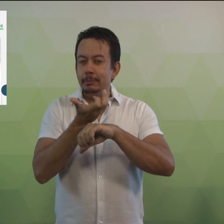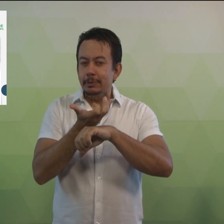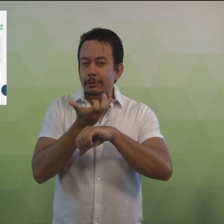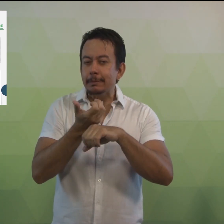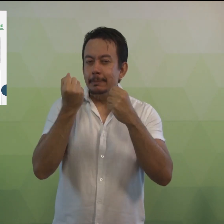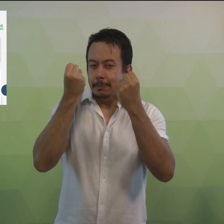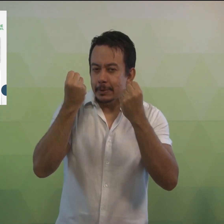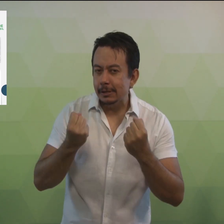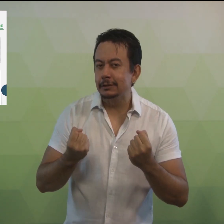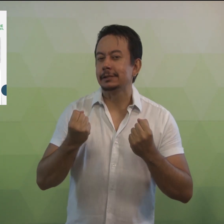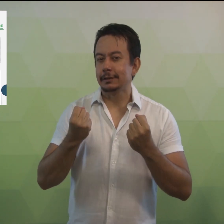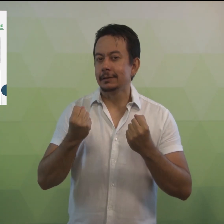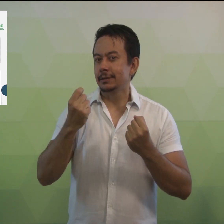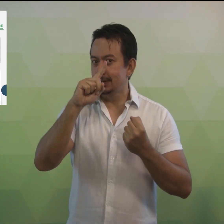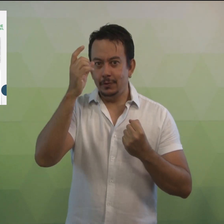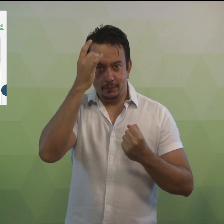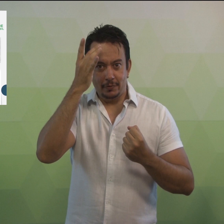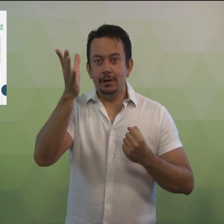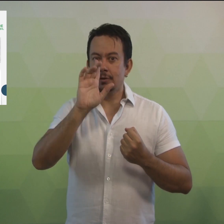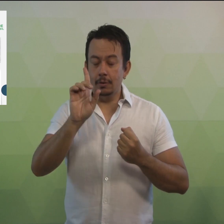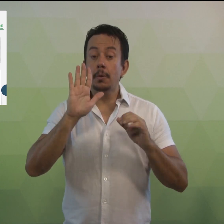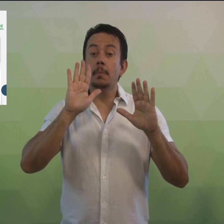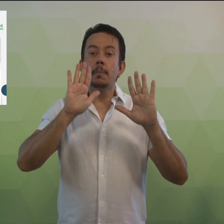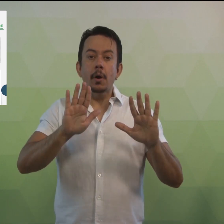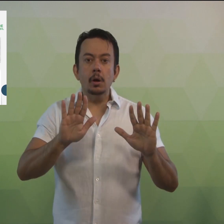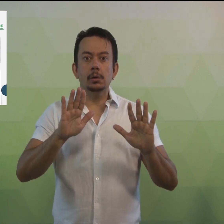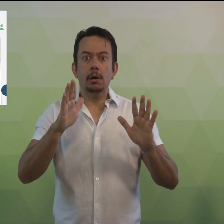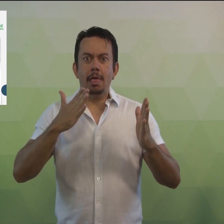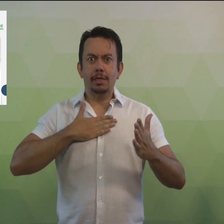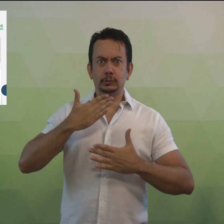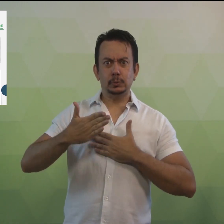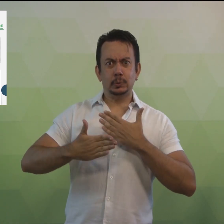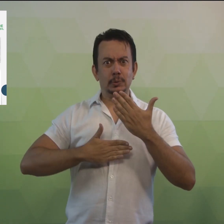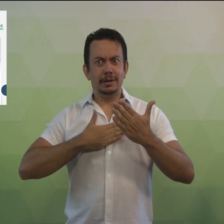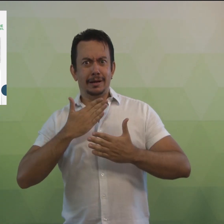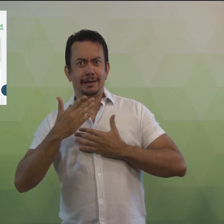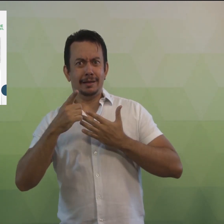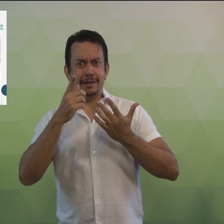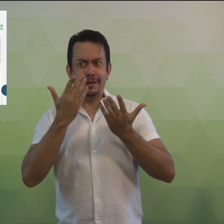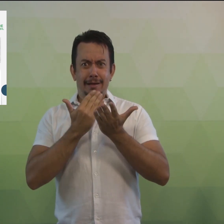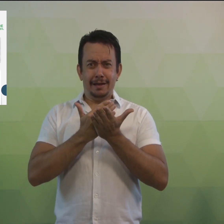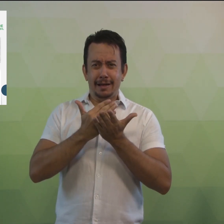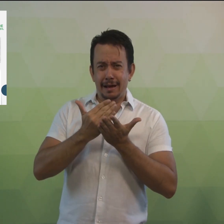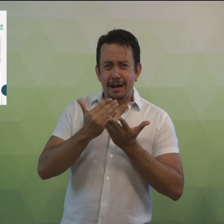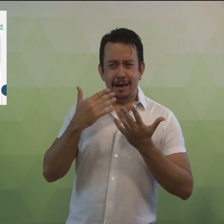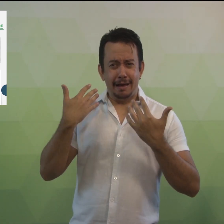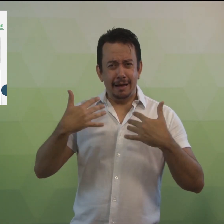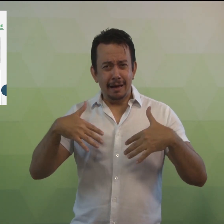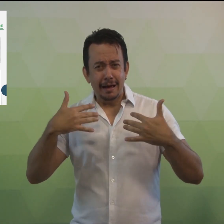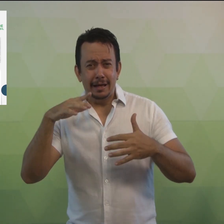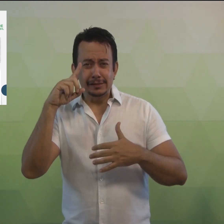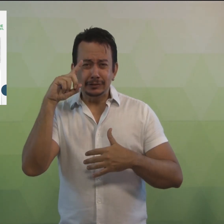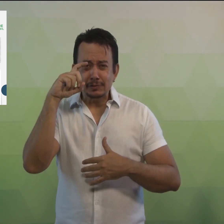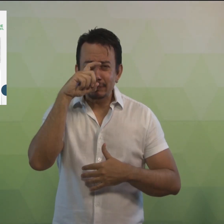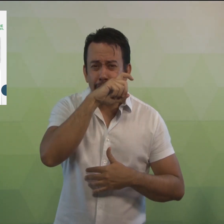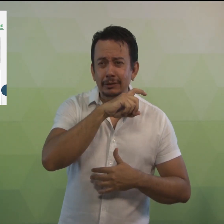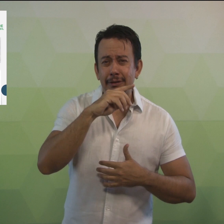que é uma disciplina difícil, uma disciplina complicada. Às vezes vocês se assustam um pouquinho ao verem